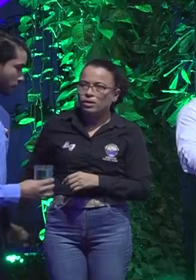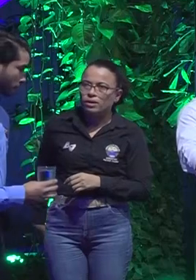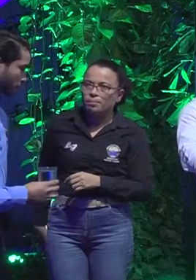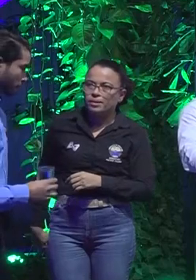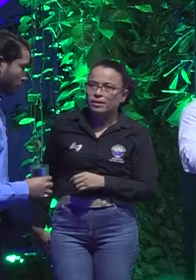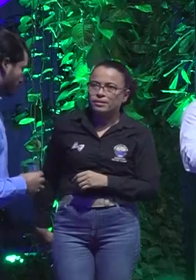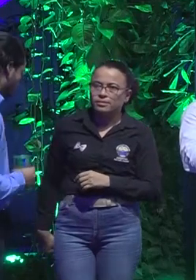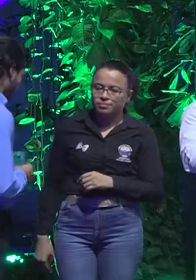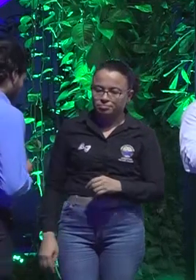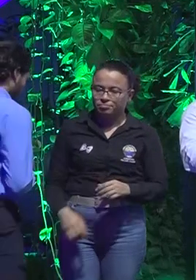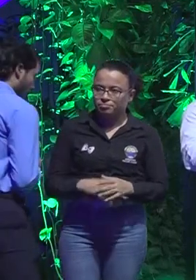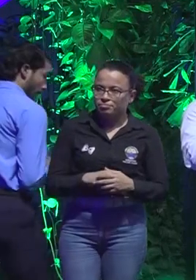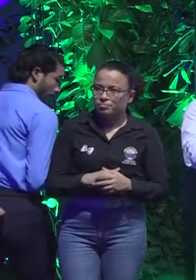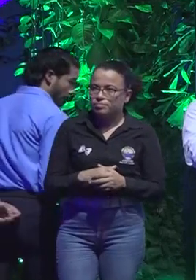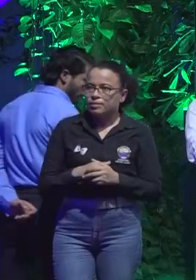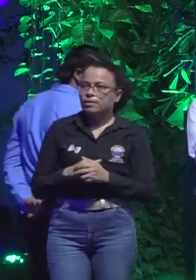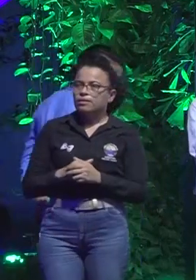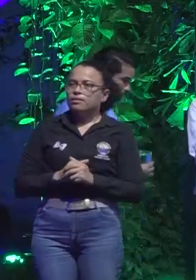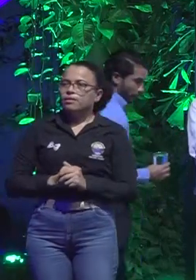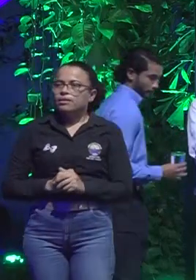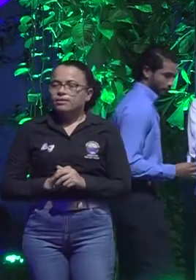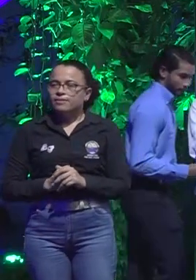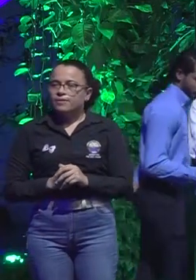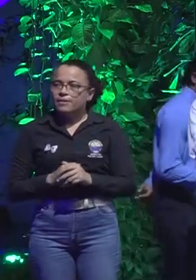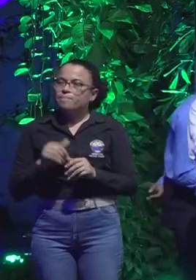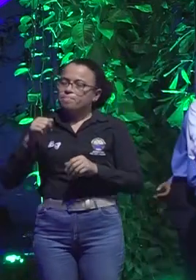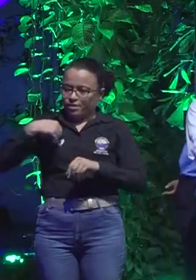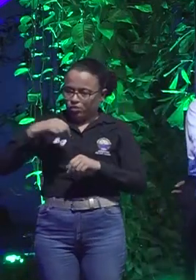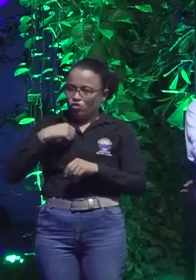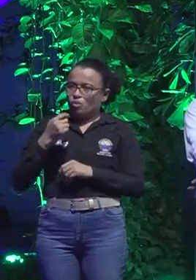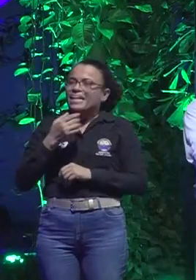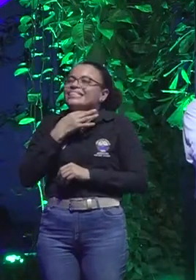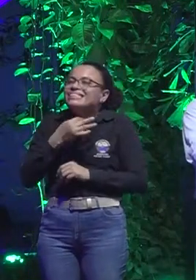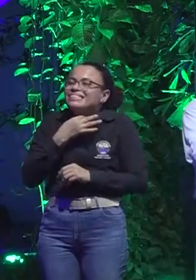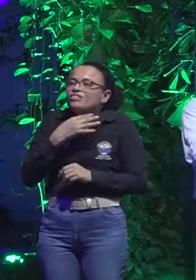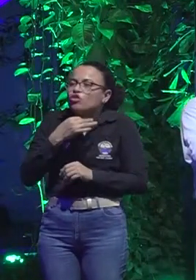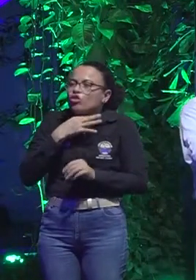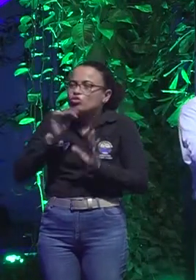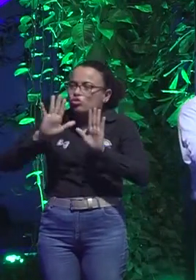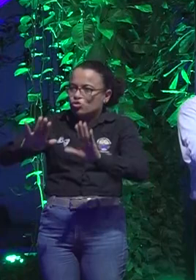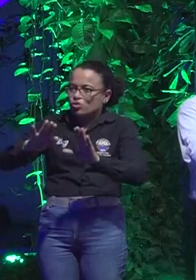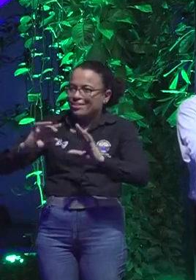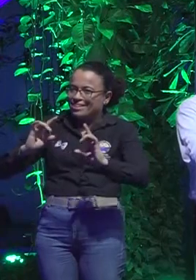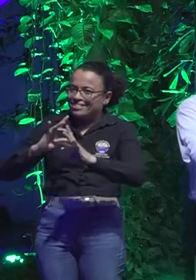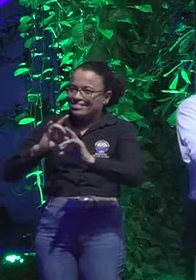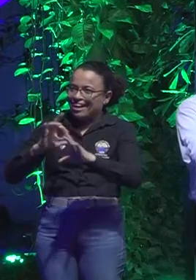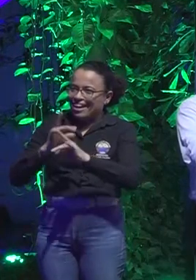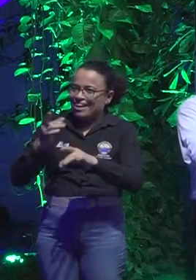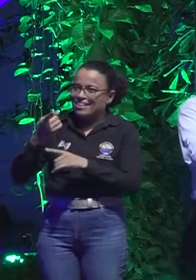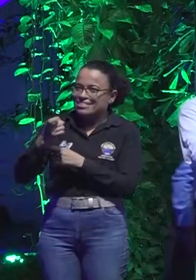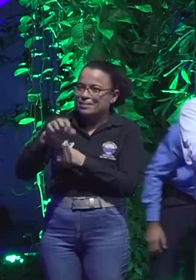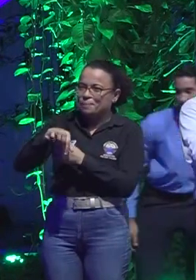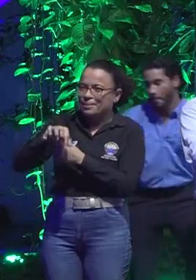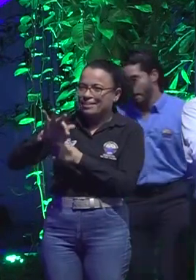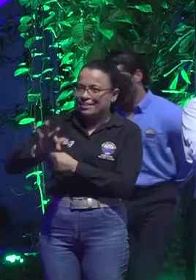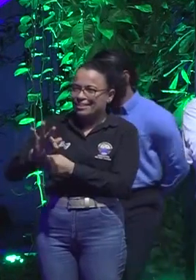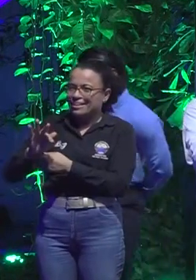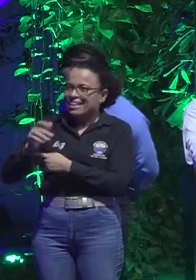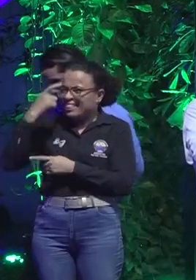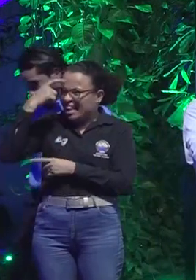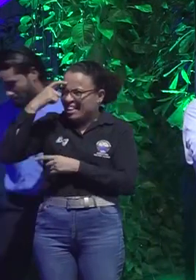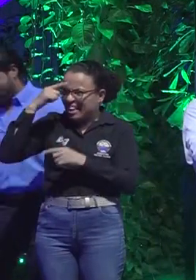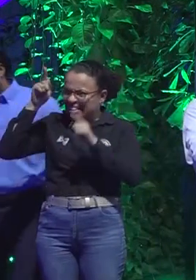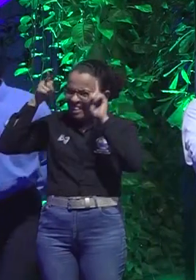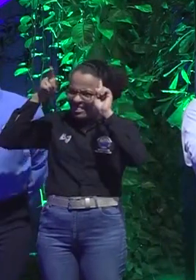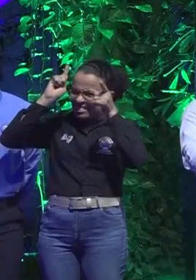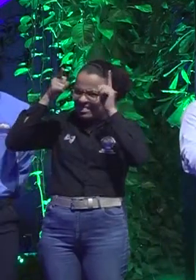transformación social, transformación de vidas, y me escribió un poema increíble y lo leí y dije que iba a leer algo, no dije que lo había escrito porque